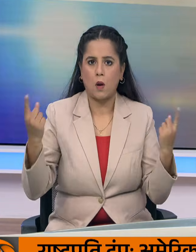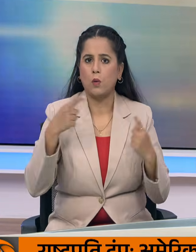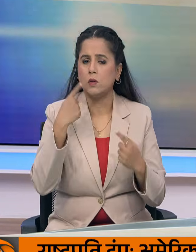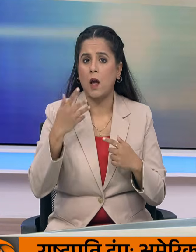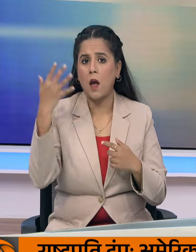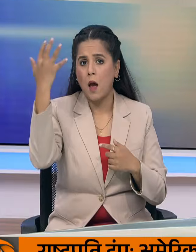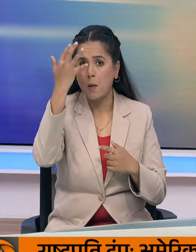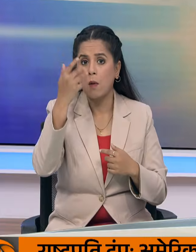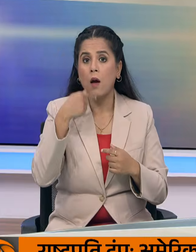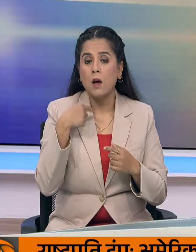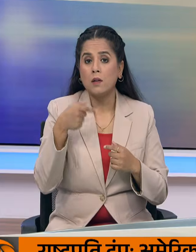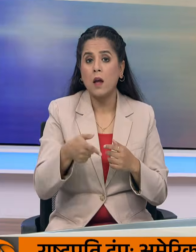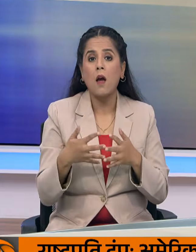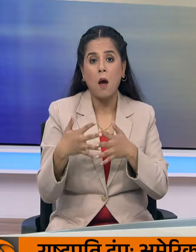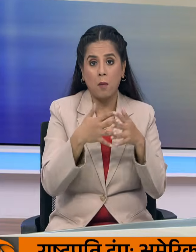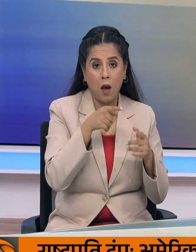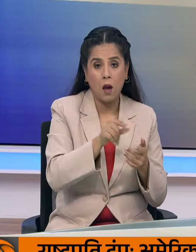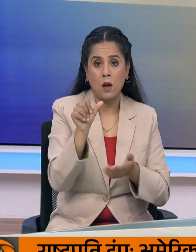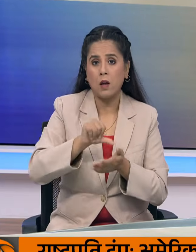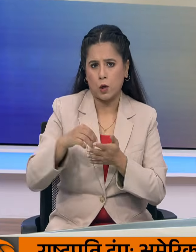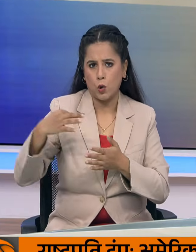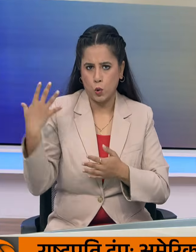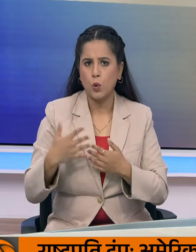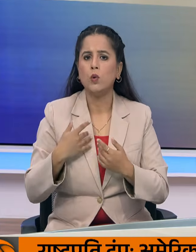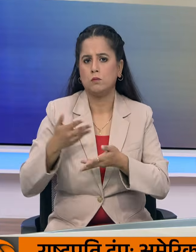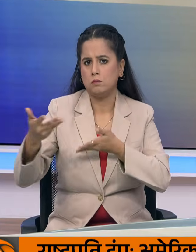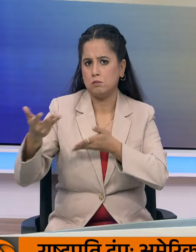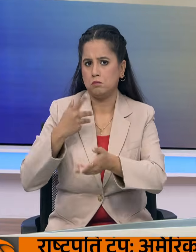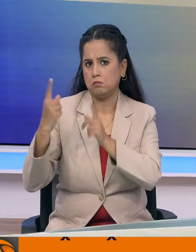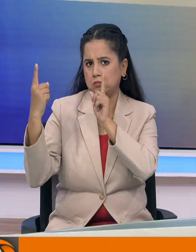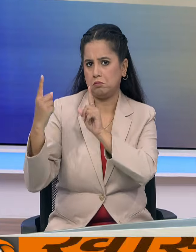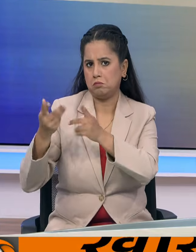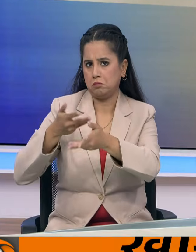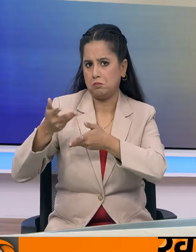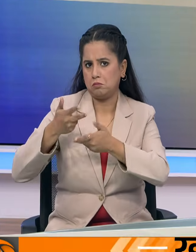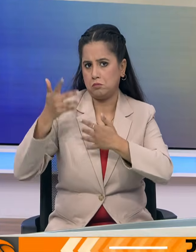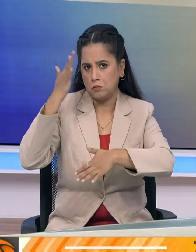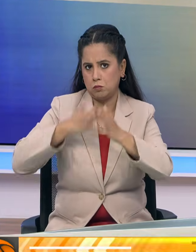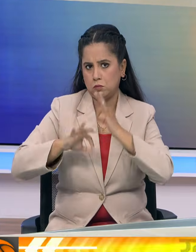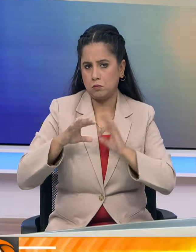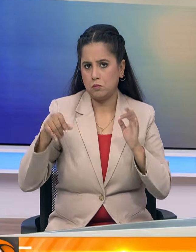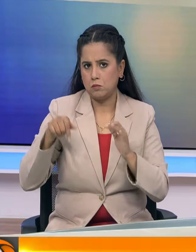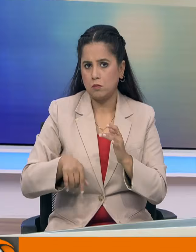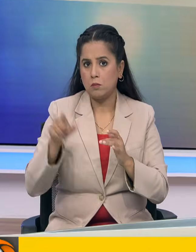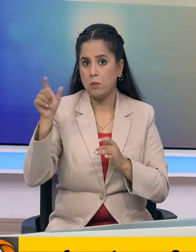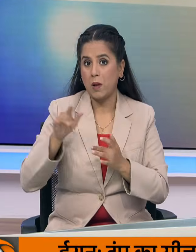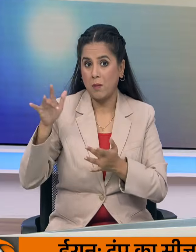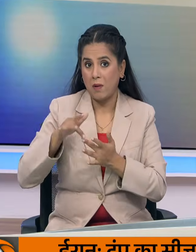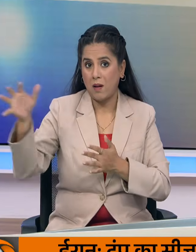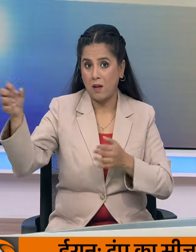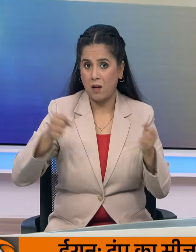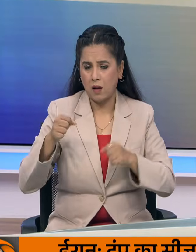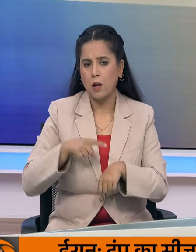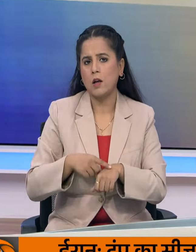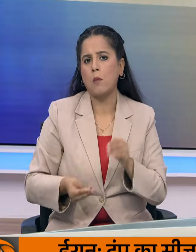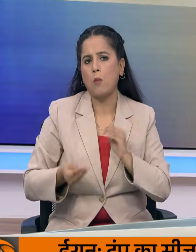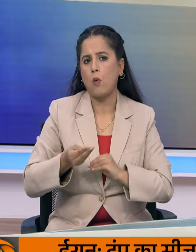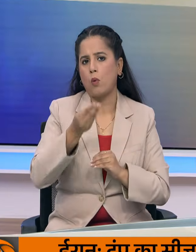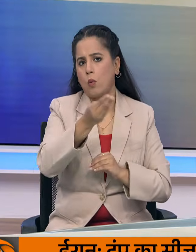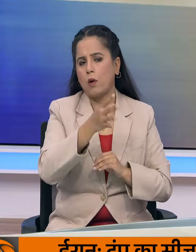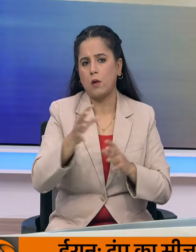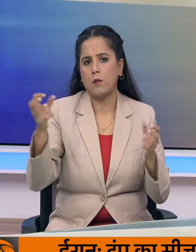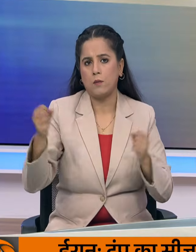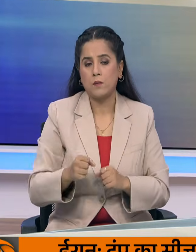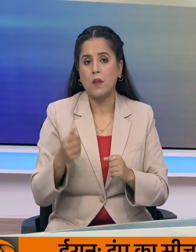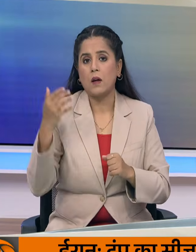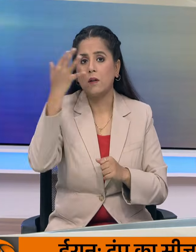है कि अमेरिका और ईरान के बीच नए दौर की आमने सामने बातचीत की तैयारी के लिए मध्यस्थों को और समय दिया जा रहा है।